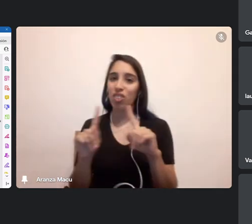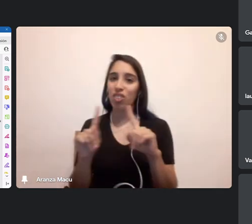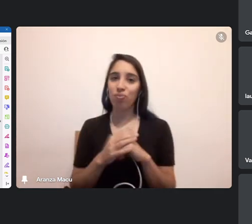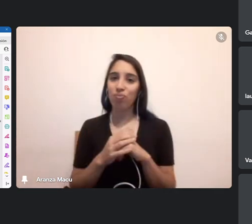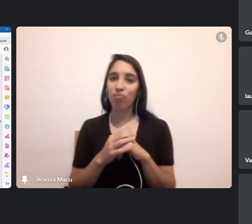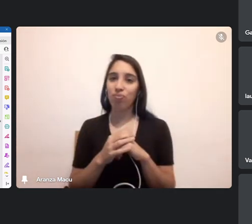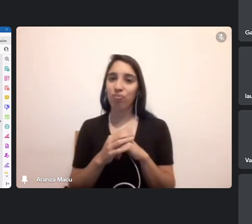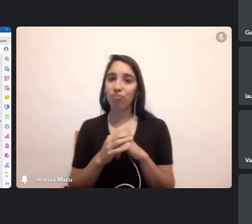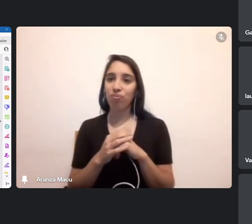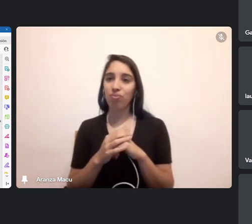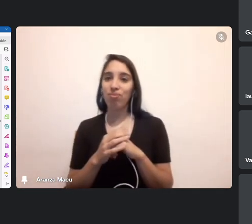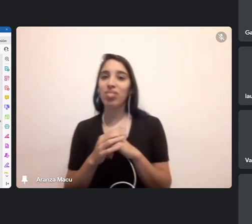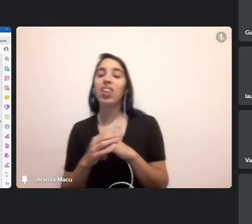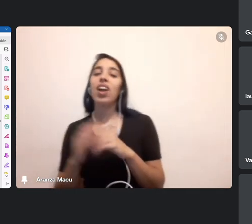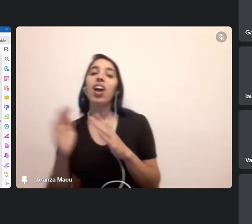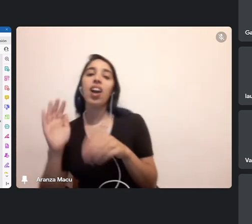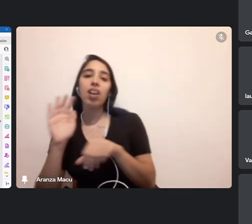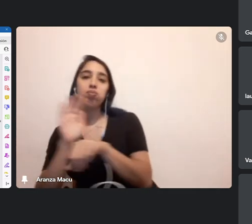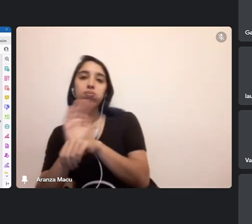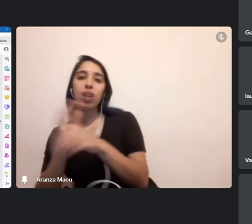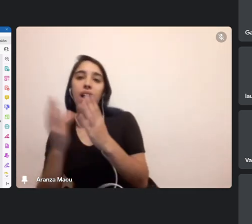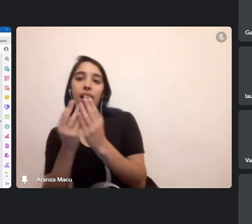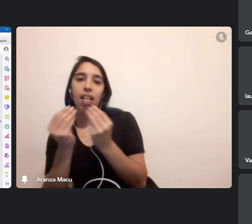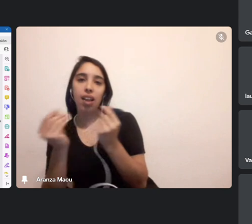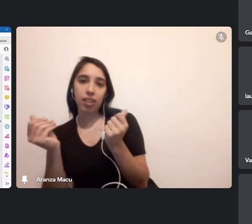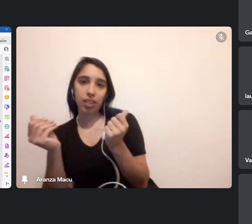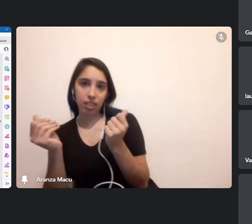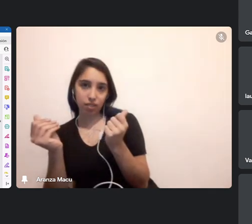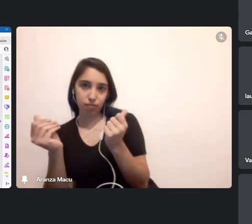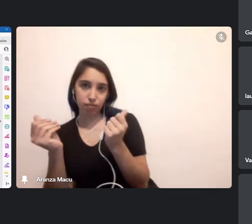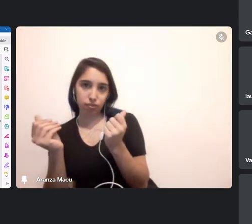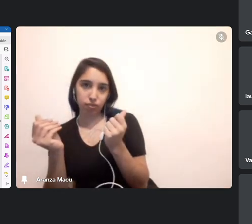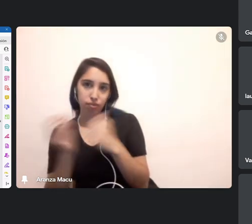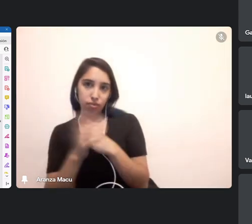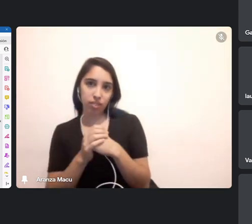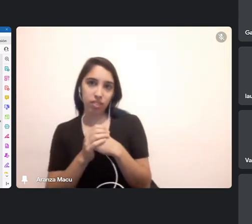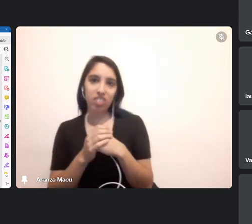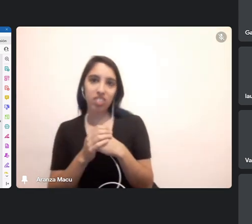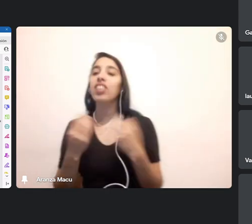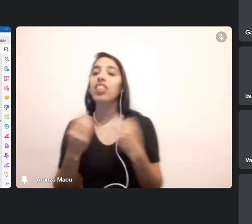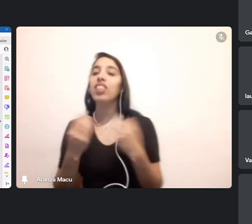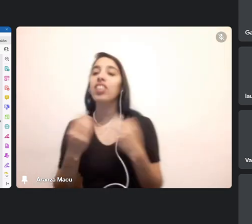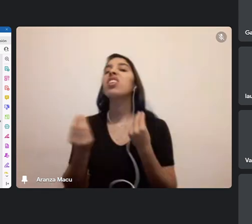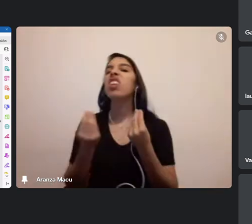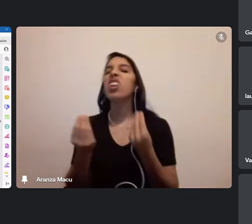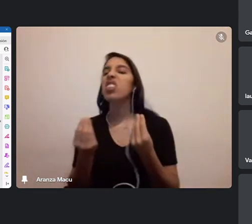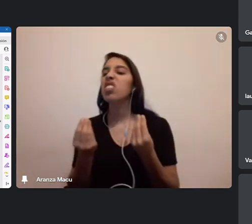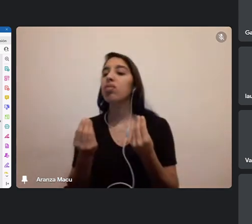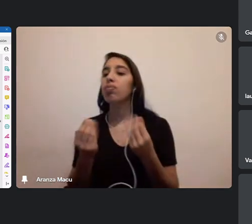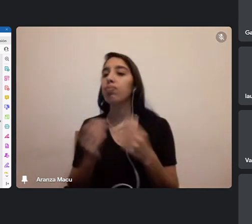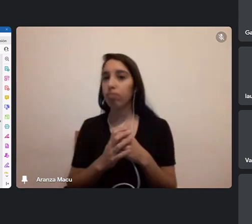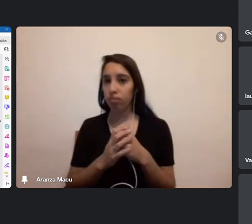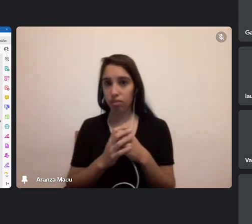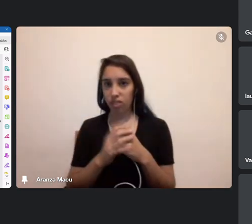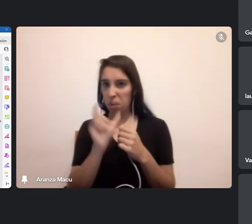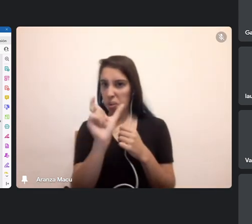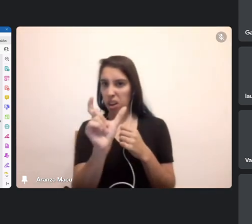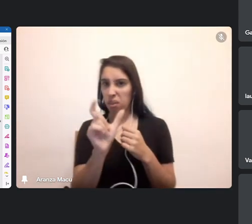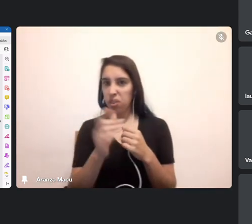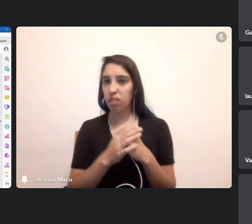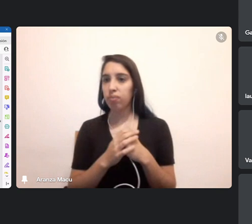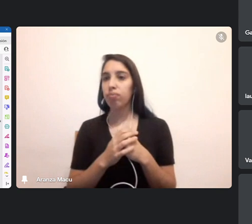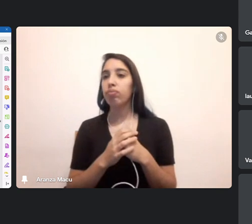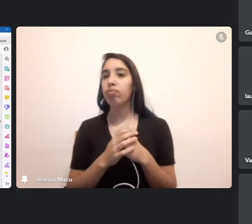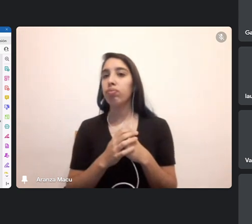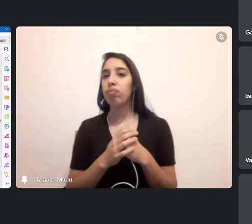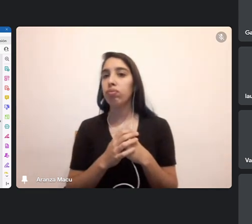Calidad. ¿Y vos cómo decís? ¿Cómo es? ¿Es calidad o la calidad?